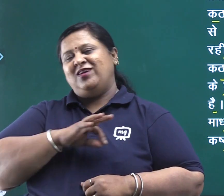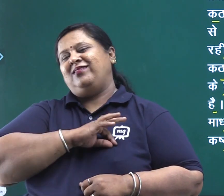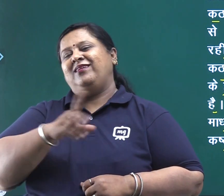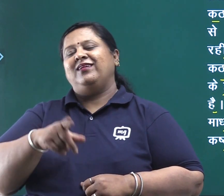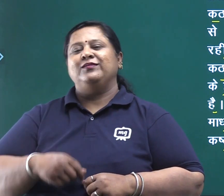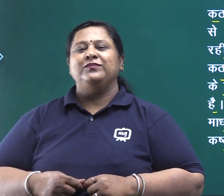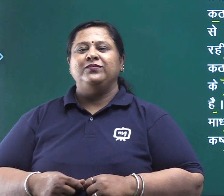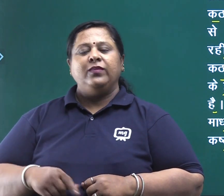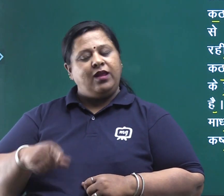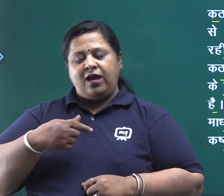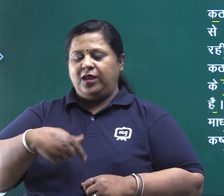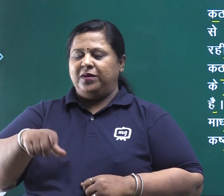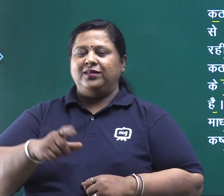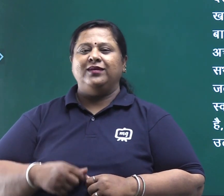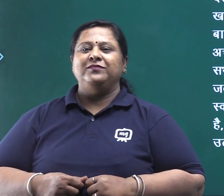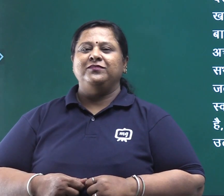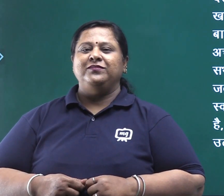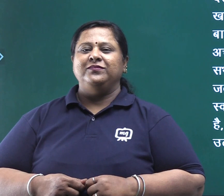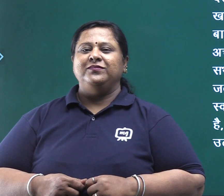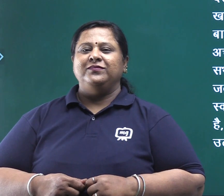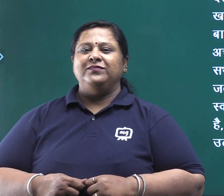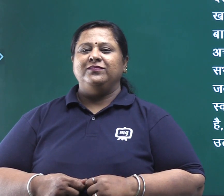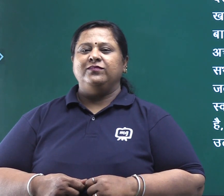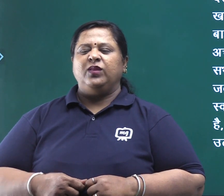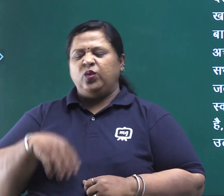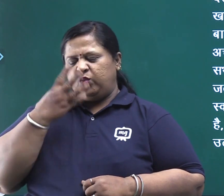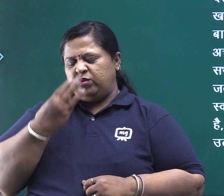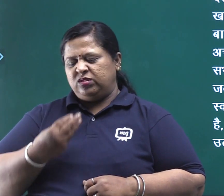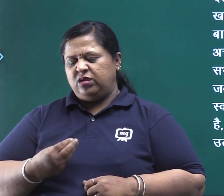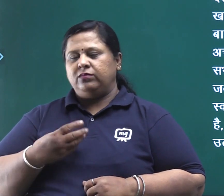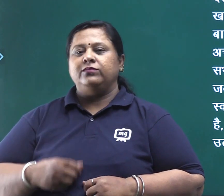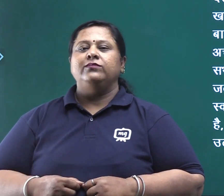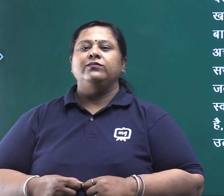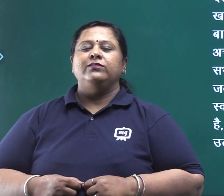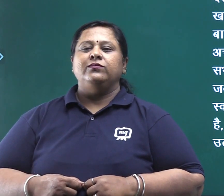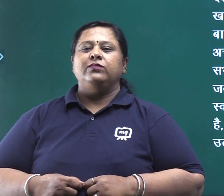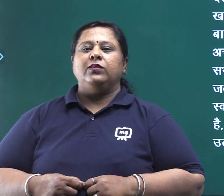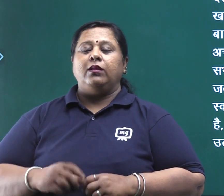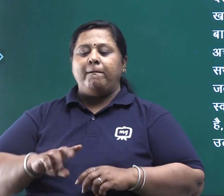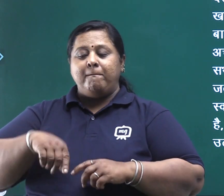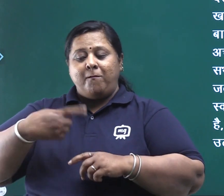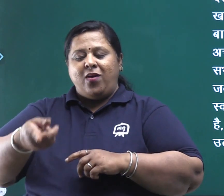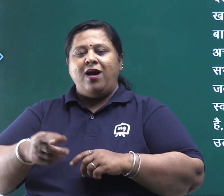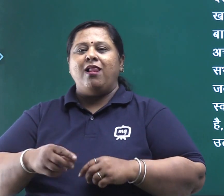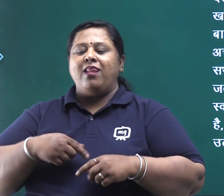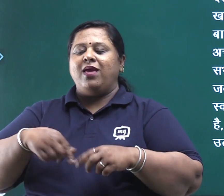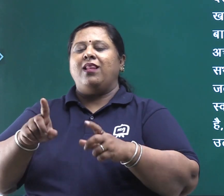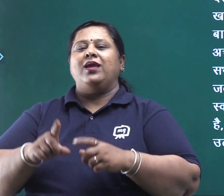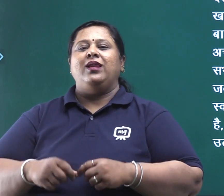हैं। आगे बढ़ते हैं। दुख से बाहर निकलने के